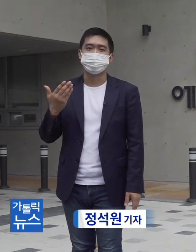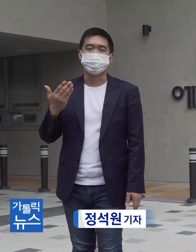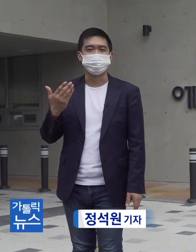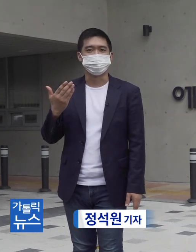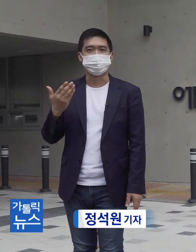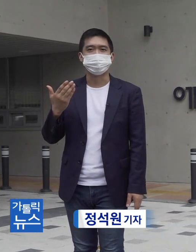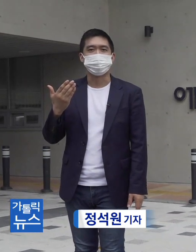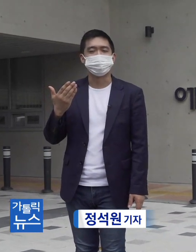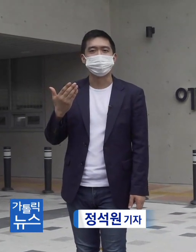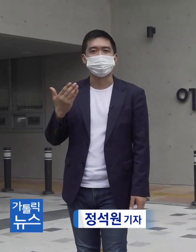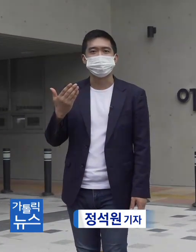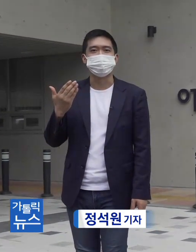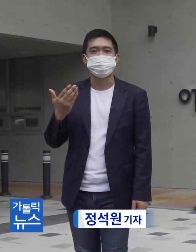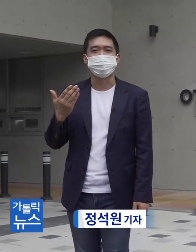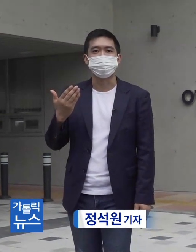혹시 답답하진 않으신가요?